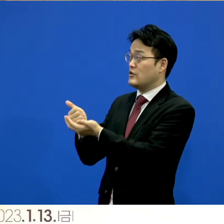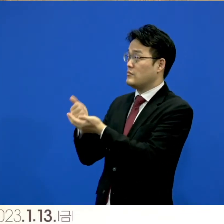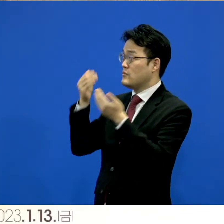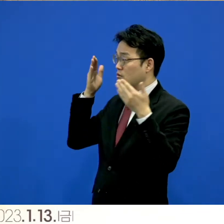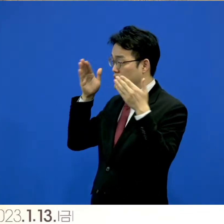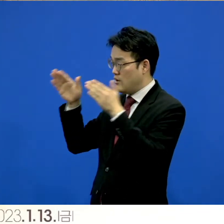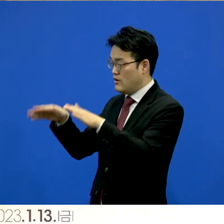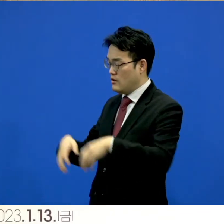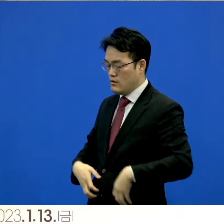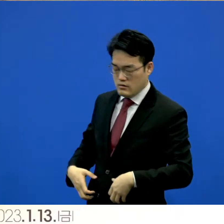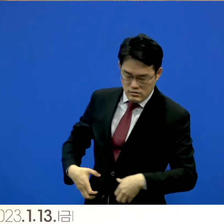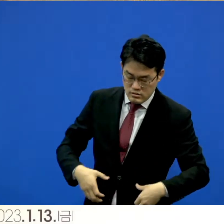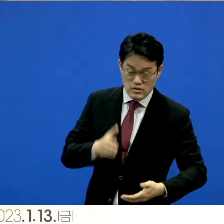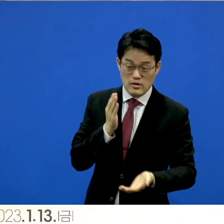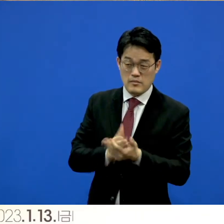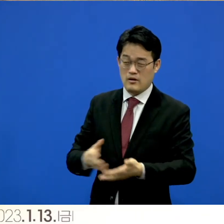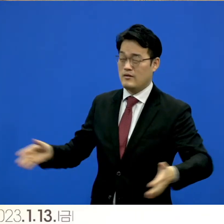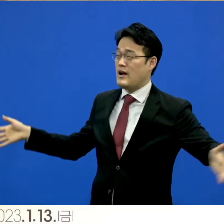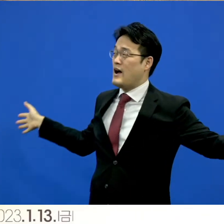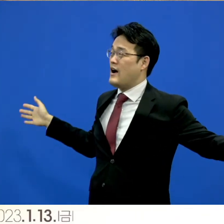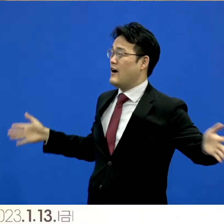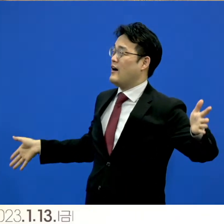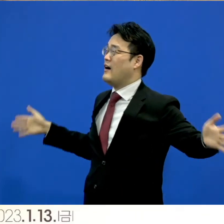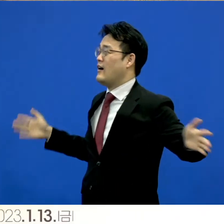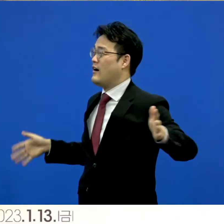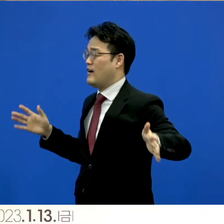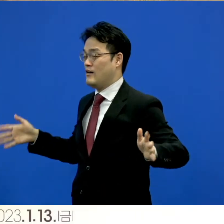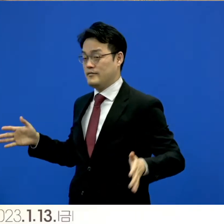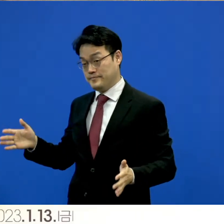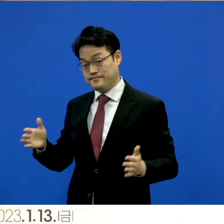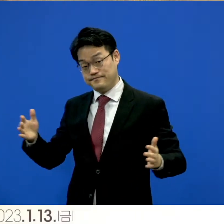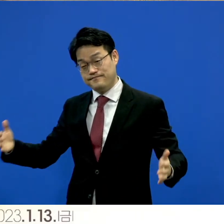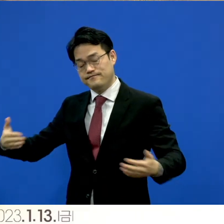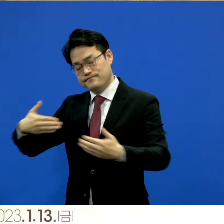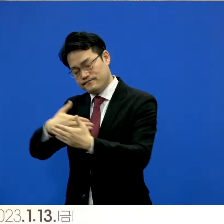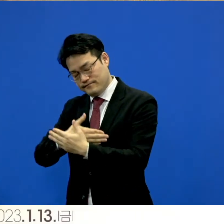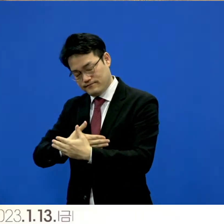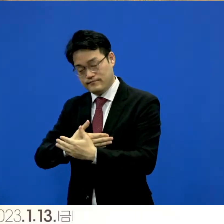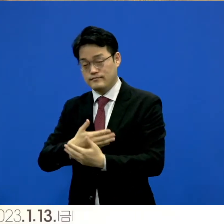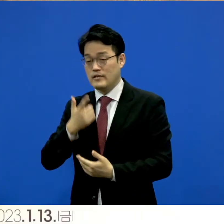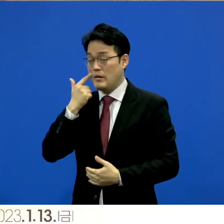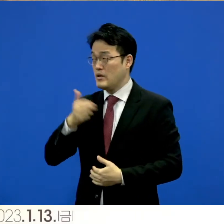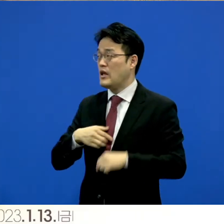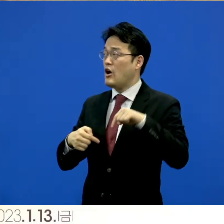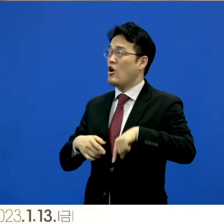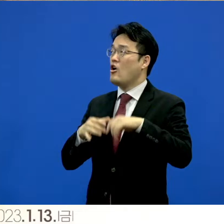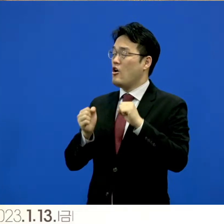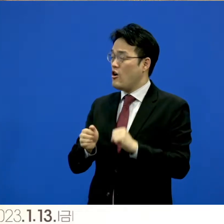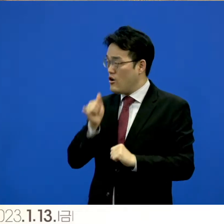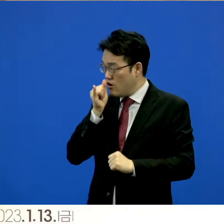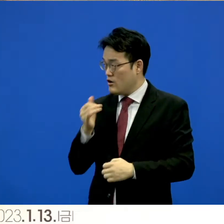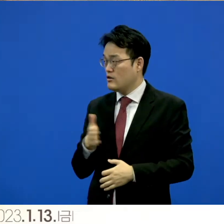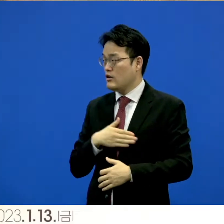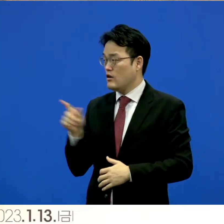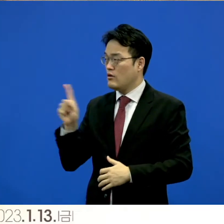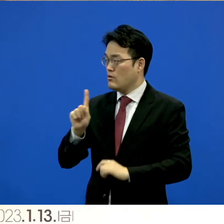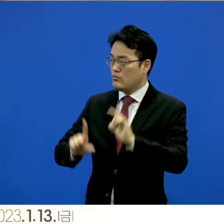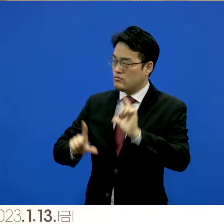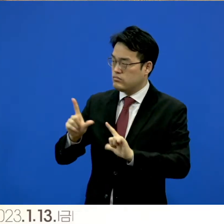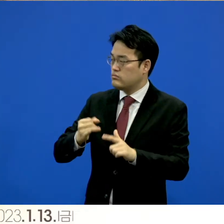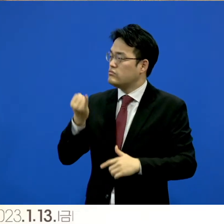되기를 바랍니다. 아버지 여기 있습니다. 나를 받아주십시오. 무슨 모습이든 괜찮습니다.